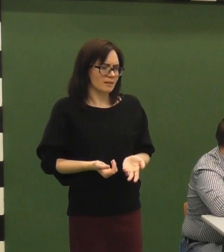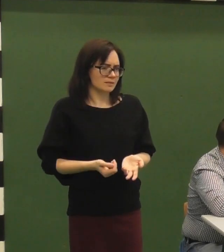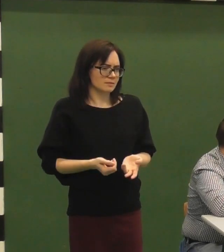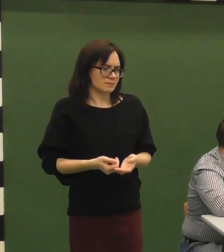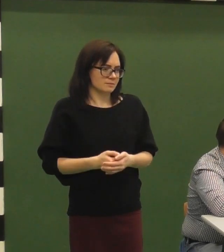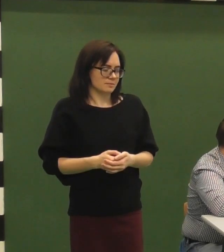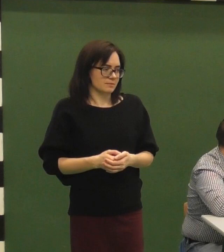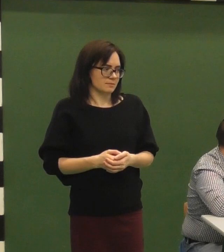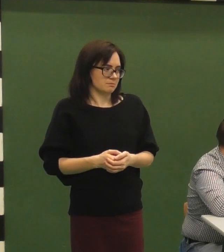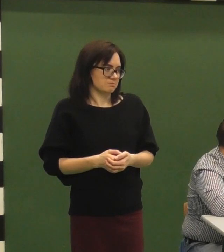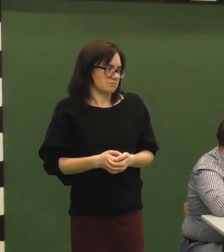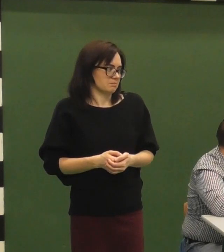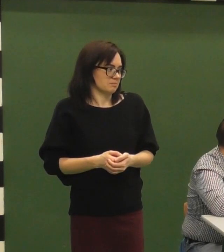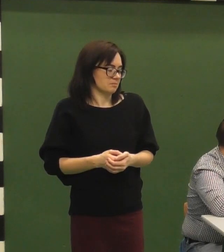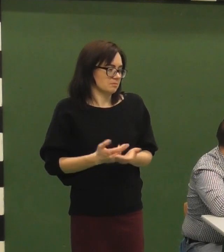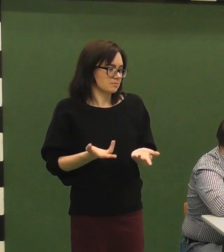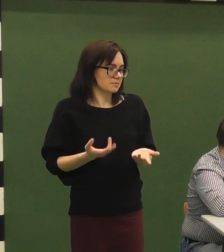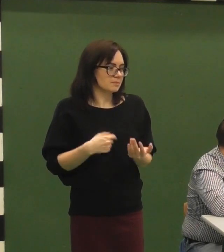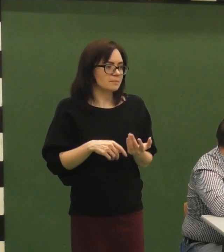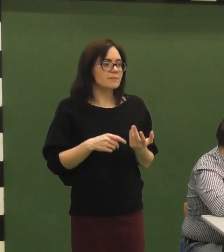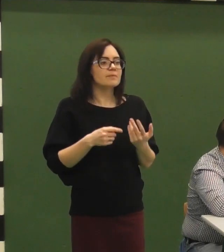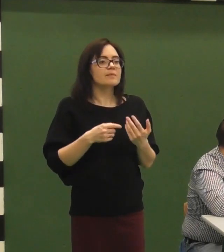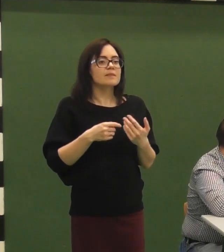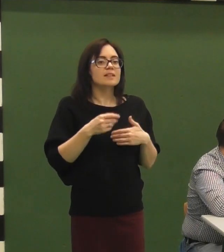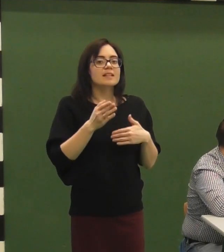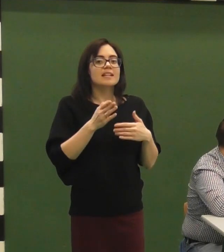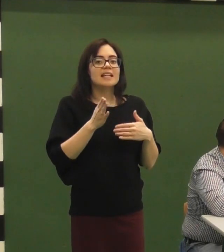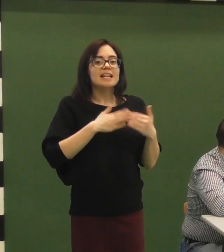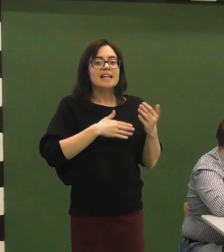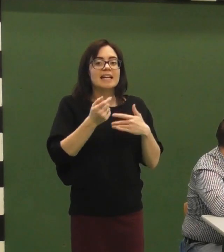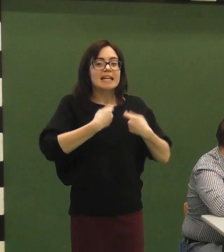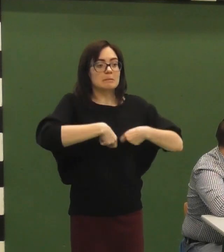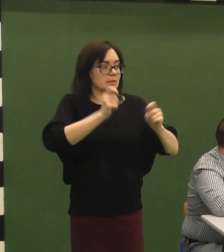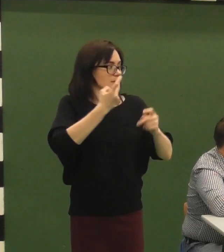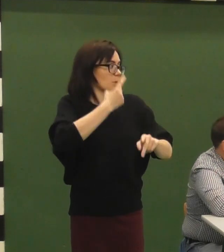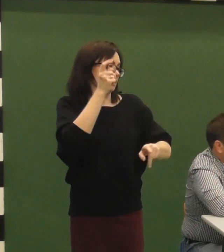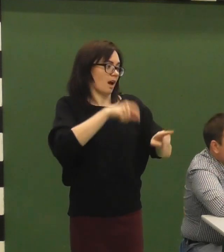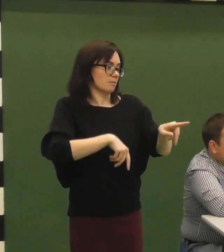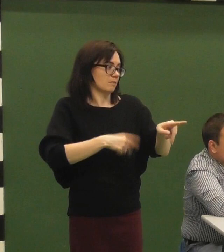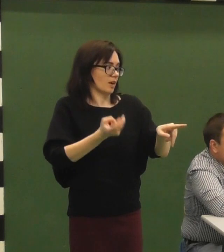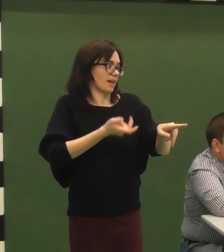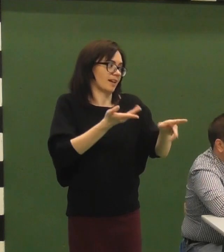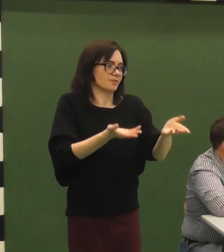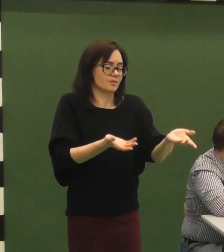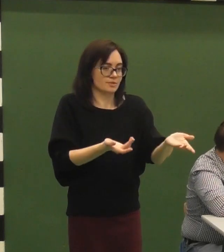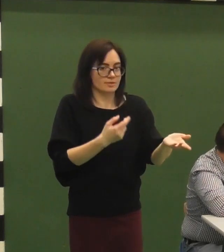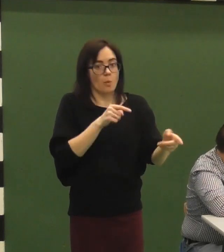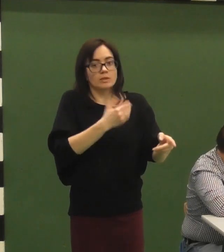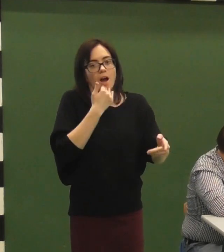Na, az építőipari szakmát, a Mémoszba kerestek